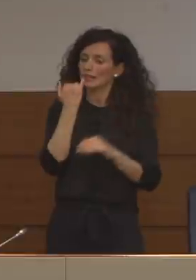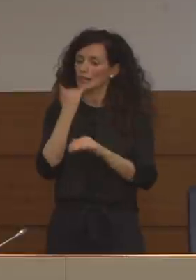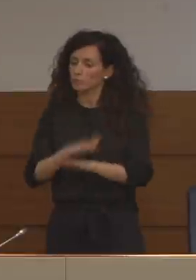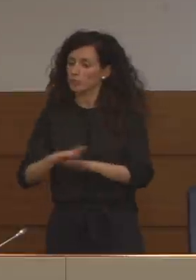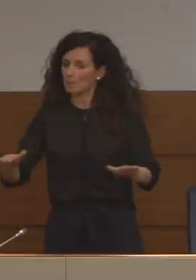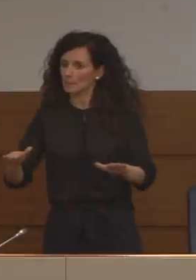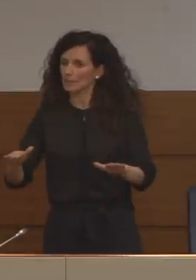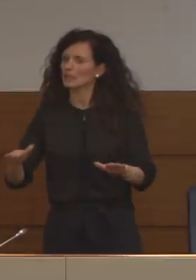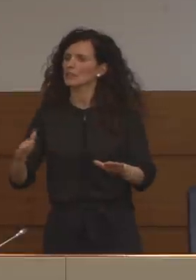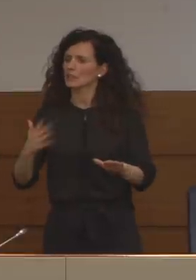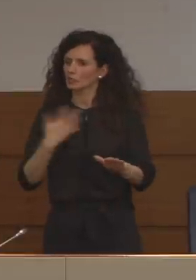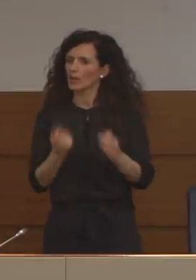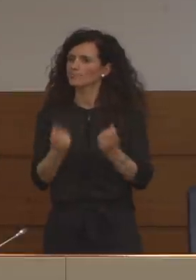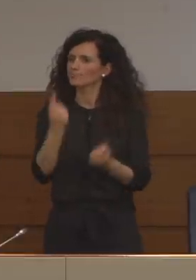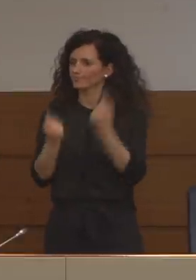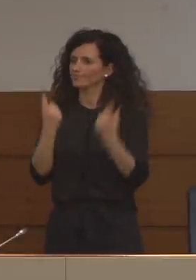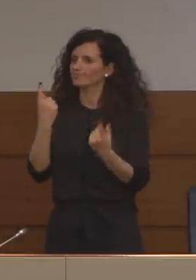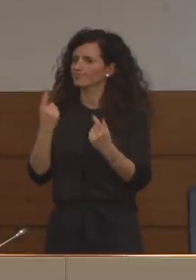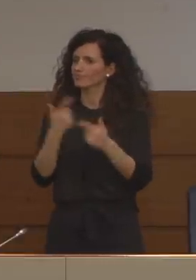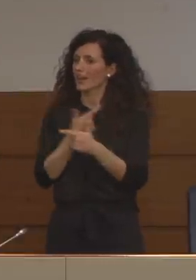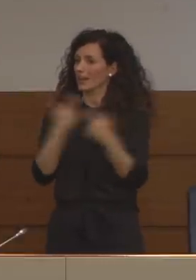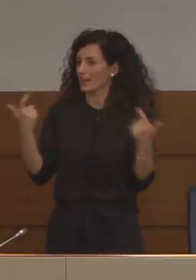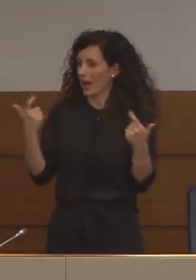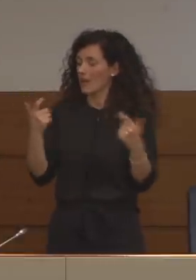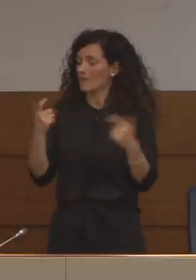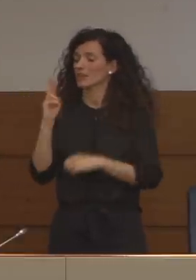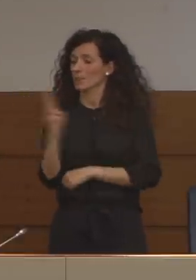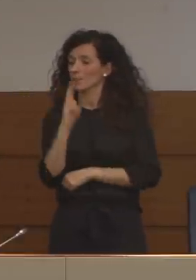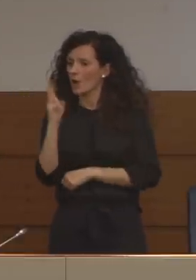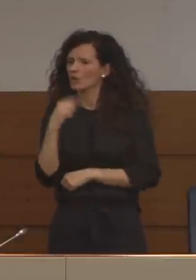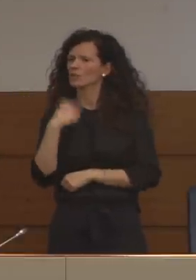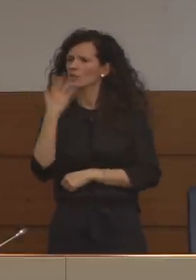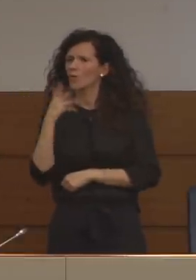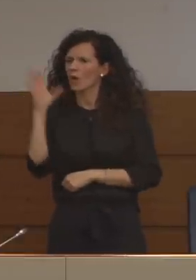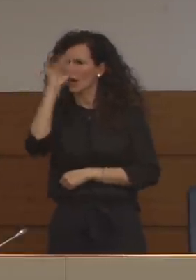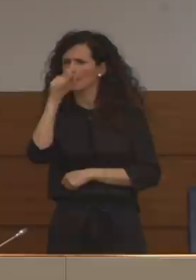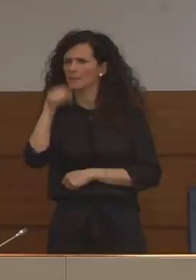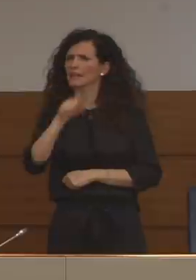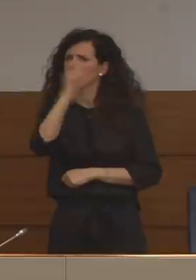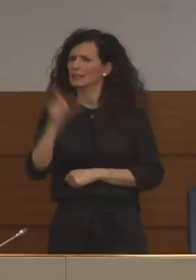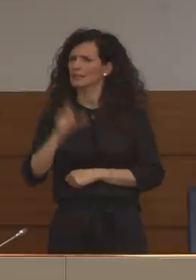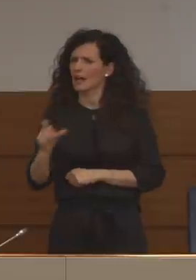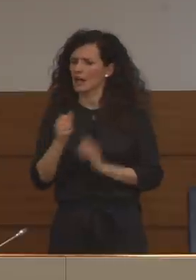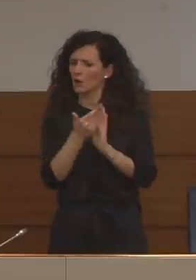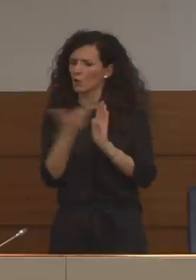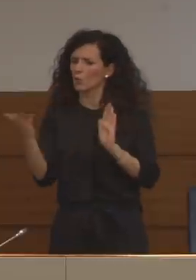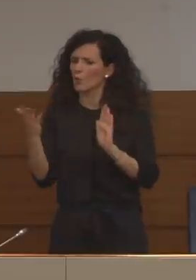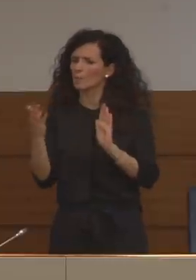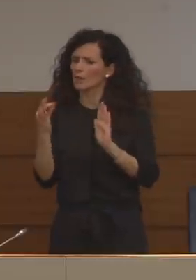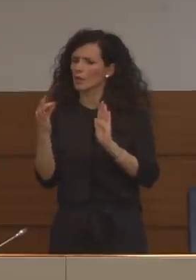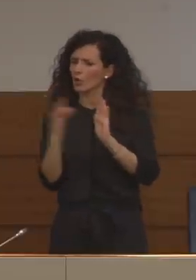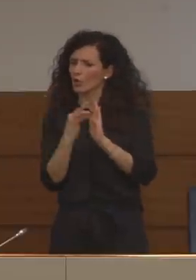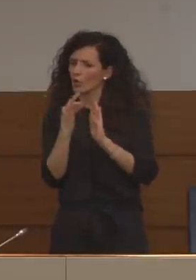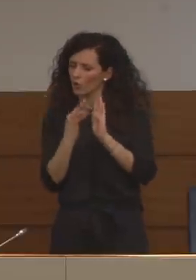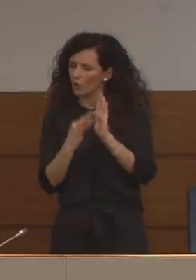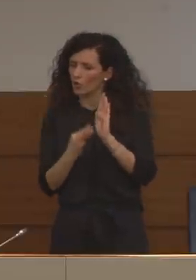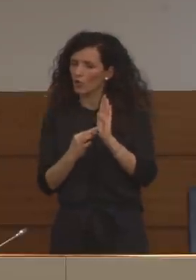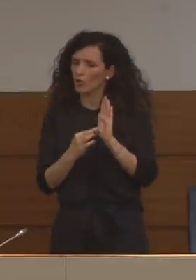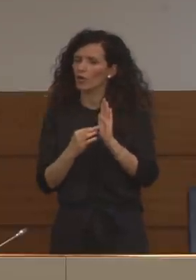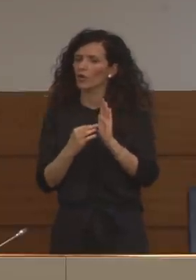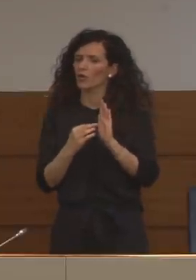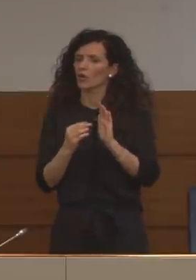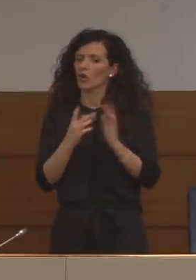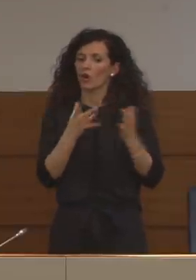ci sono stati casi gravi e morti volevo capire in italia il dato aggiornato sul contatto dei bambini